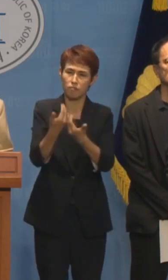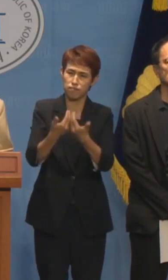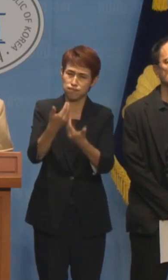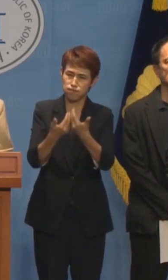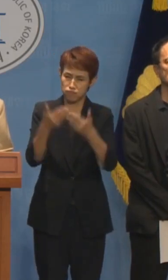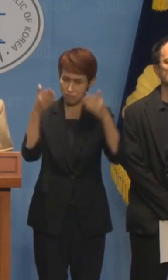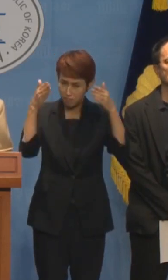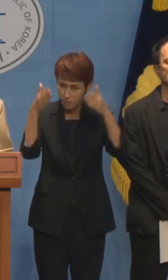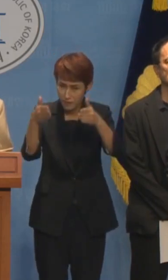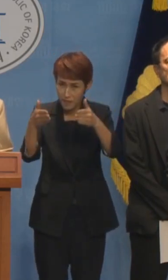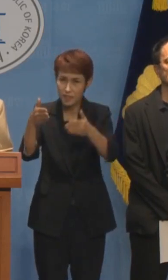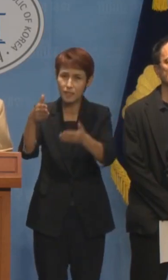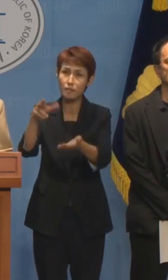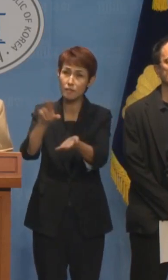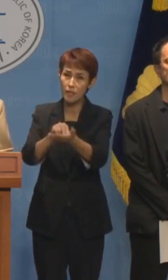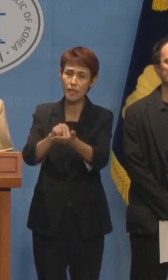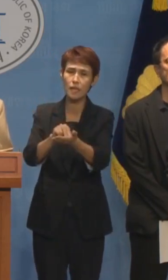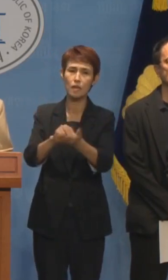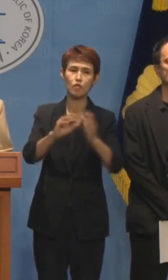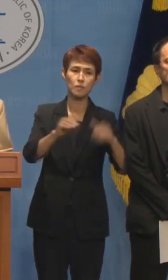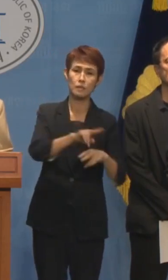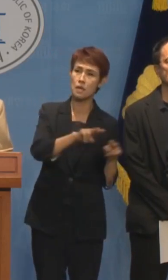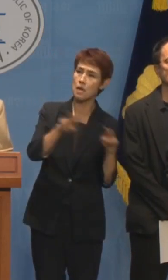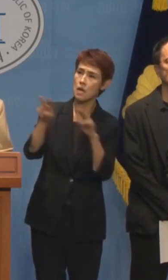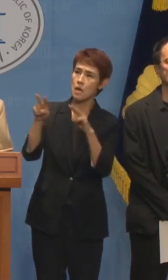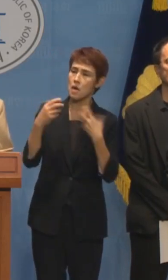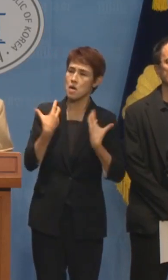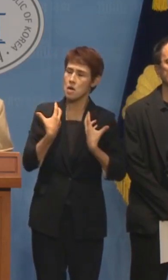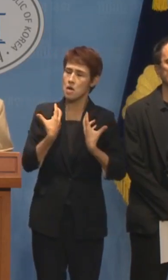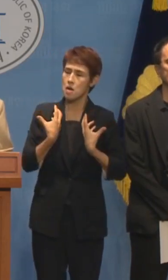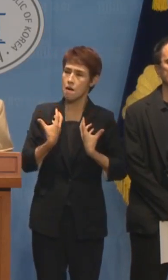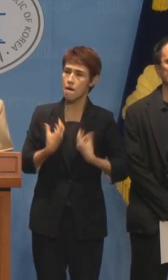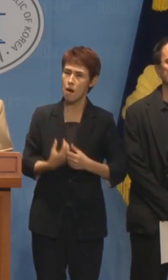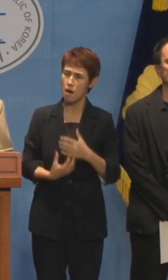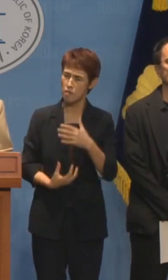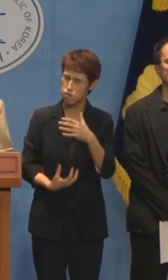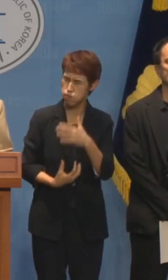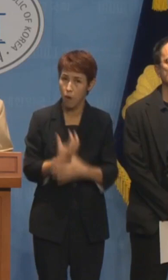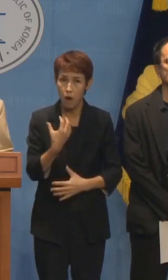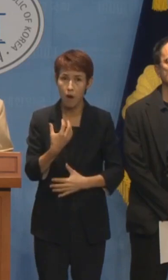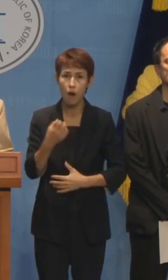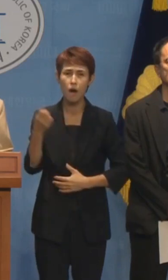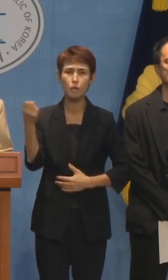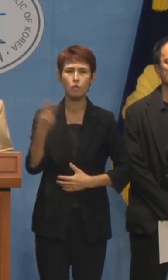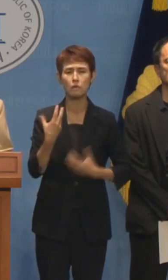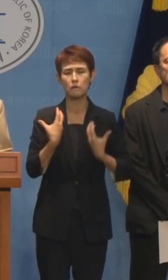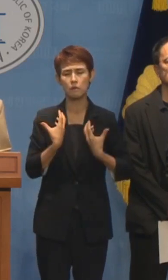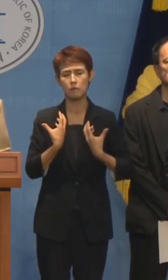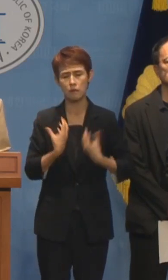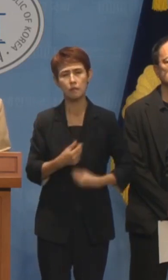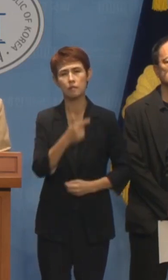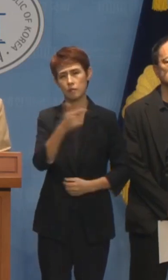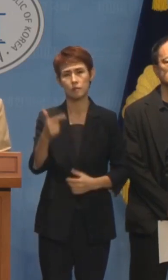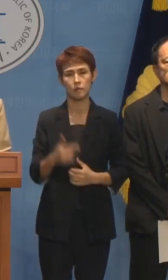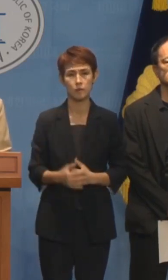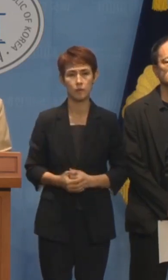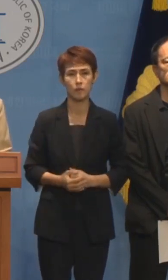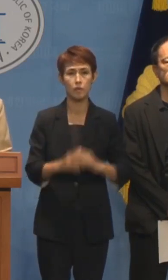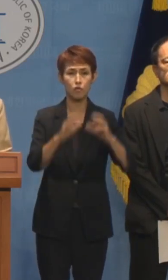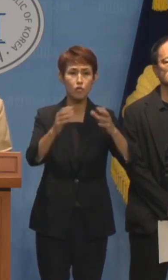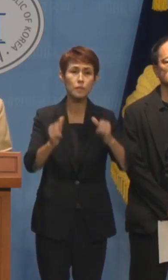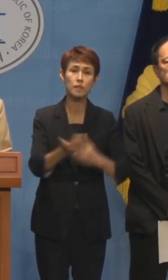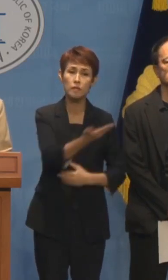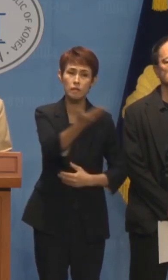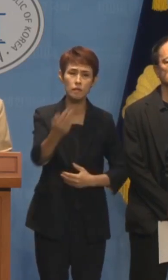보면서 국민들은 실망과 분노를 넘어 공포와 절망을 느껴왔습니다 국민의 생명과